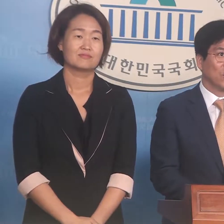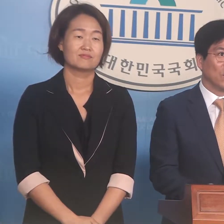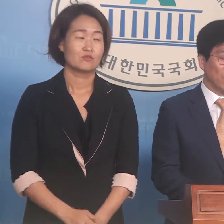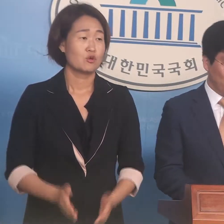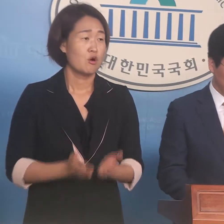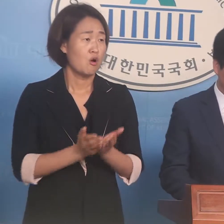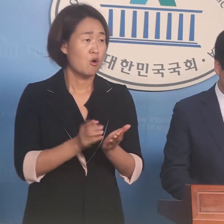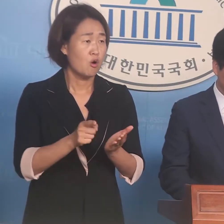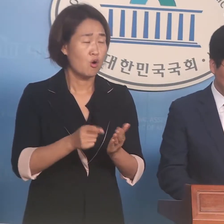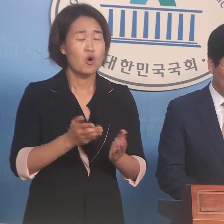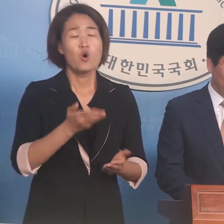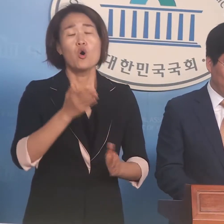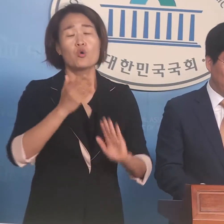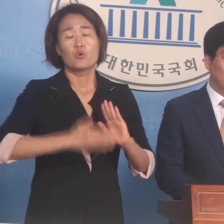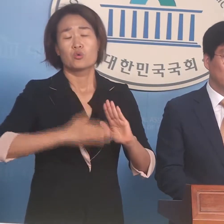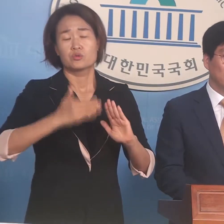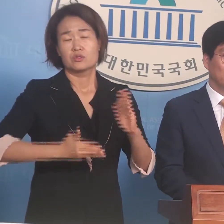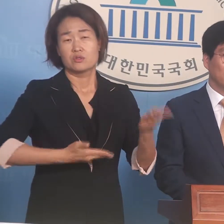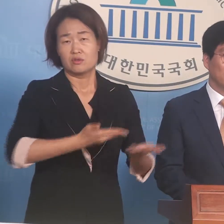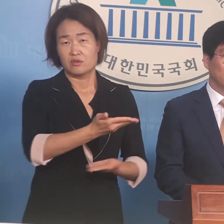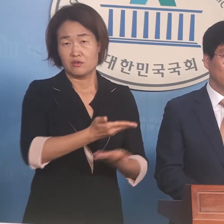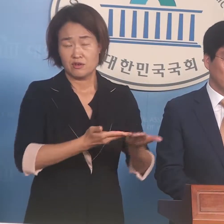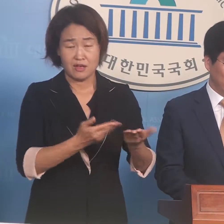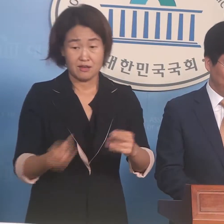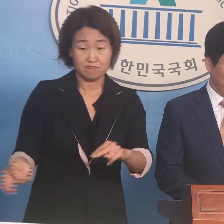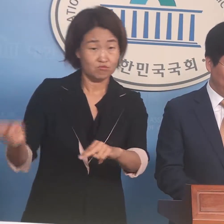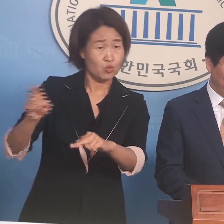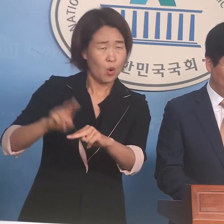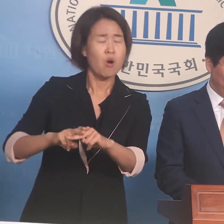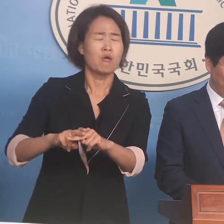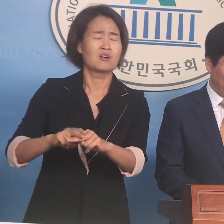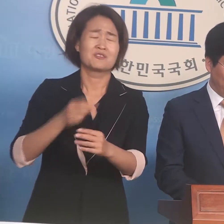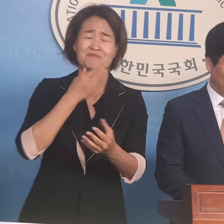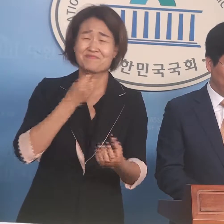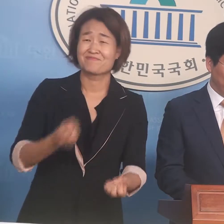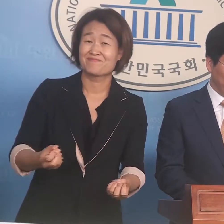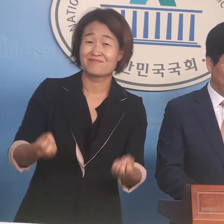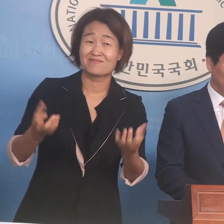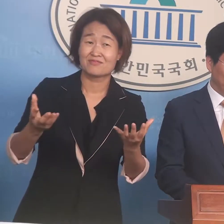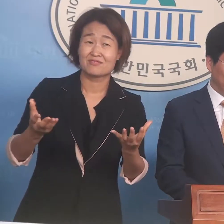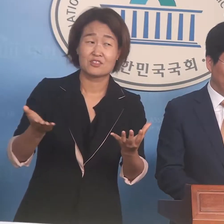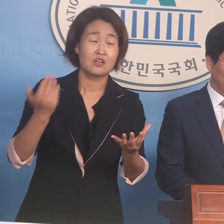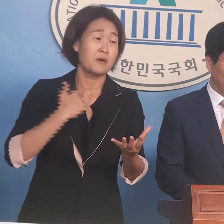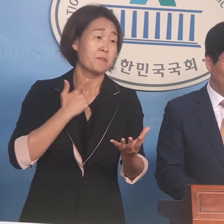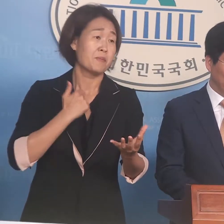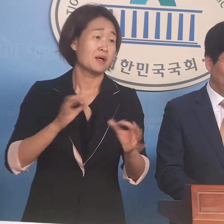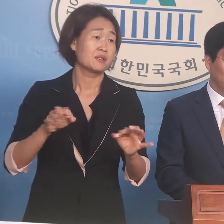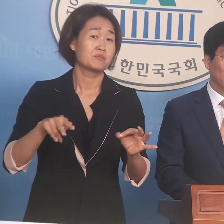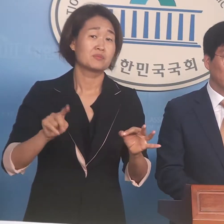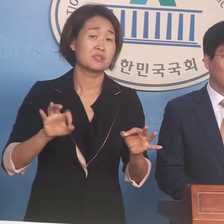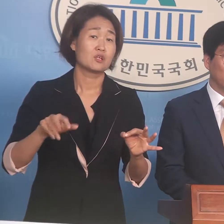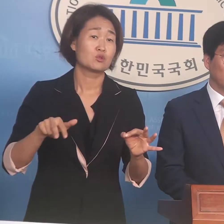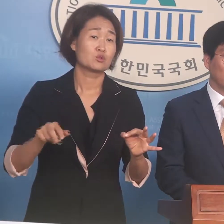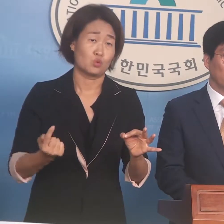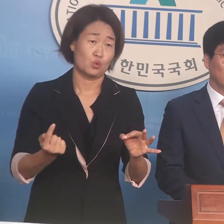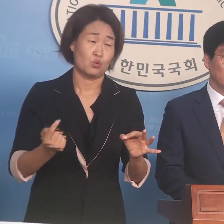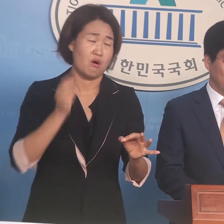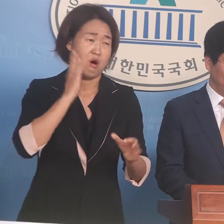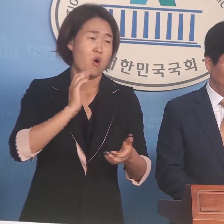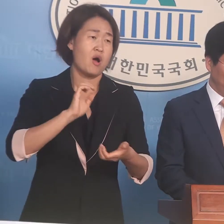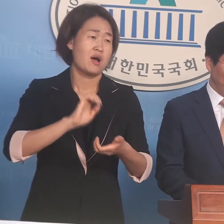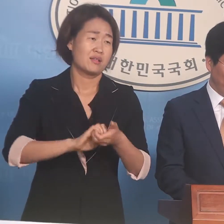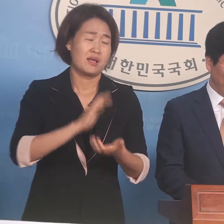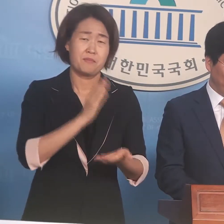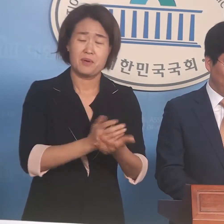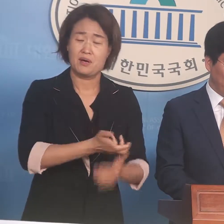조성욱 공정거래위원장님의 취임을 축하드립니다. 전임 김상조 위원장이 청와대로 간